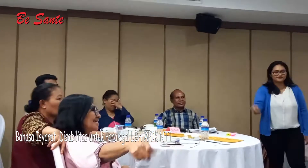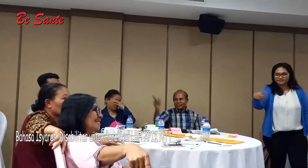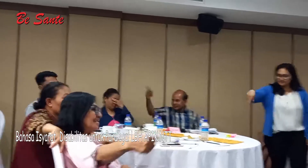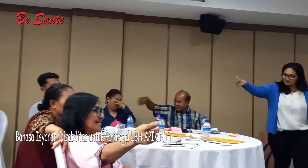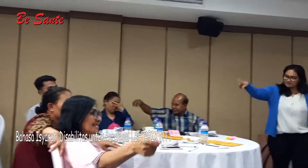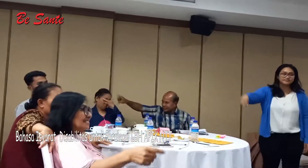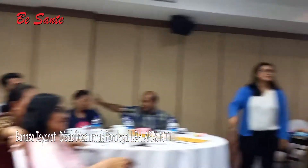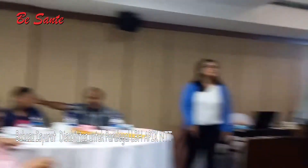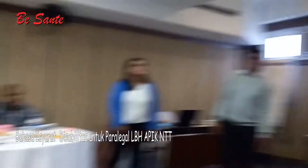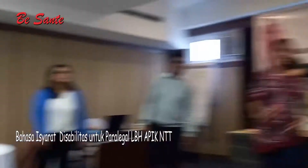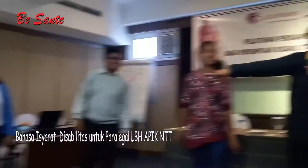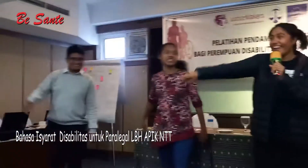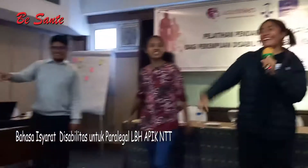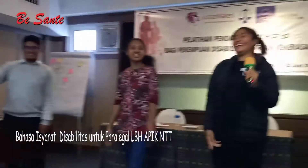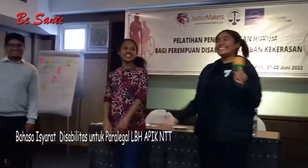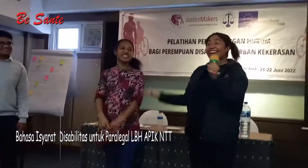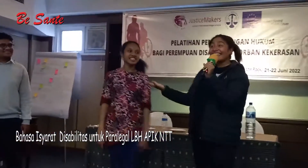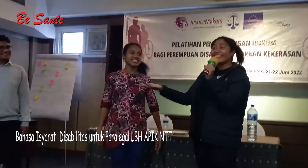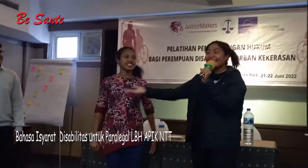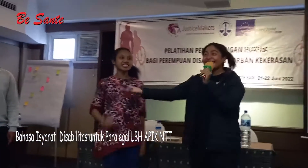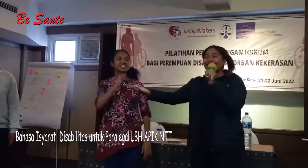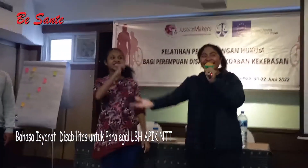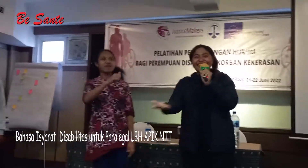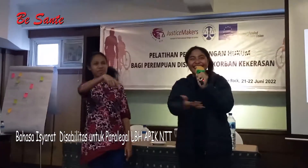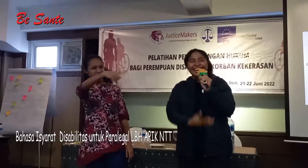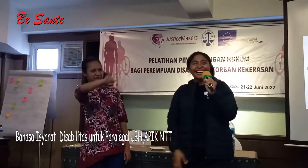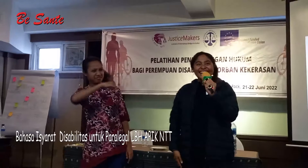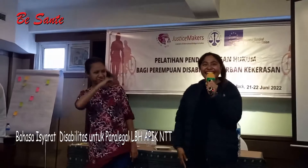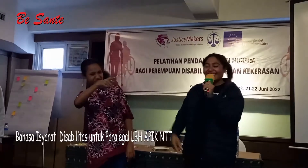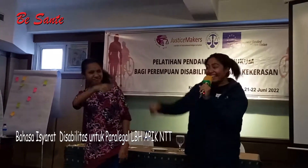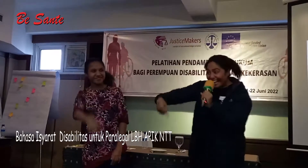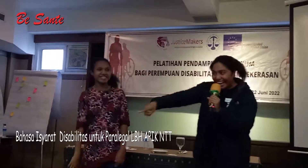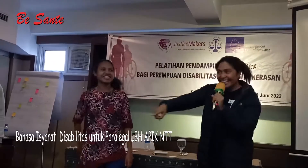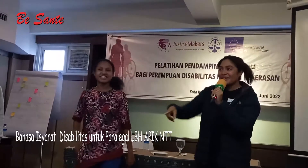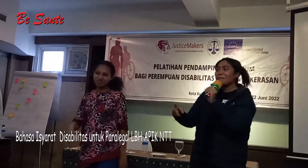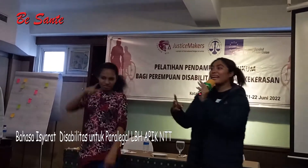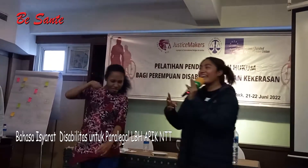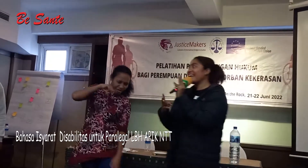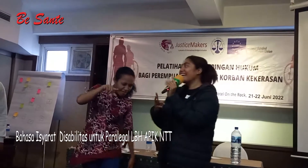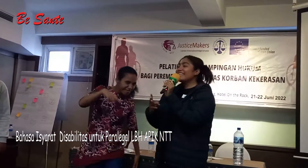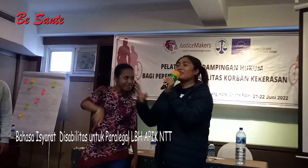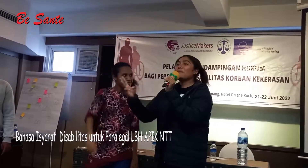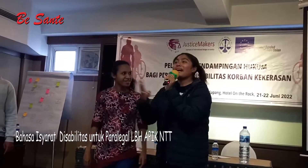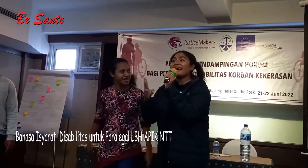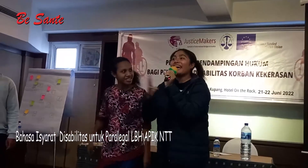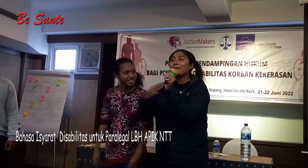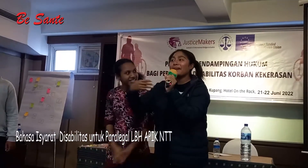Siapa? Mereka. Nah, ada toh? Tahu toh? Mereka. Saya pakai M E